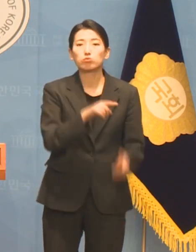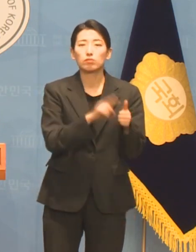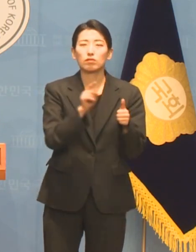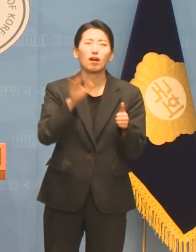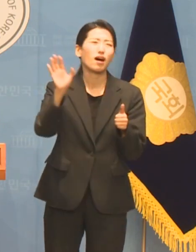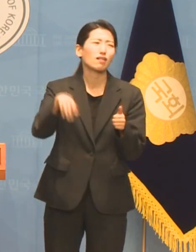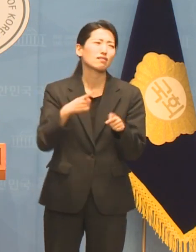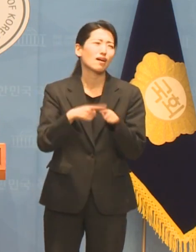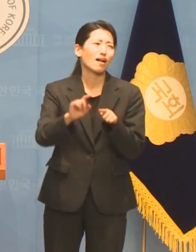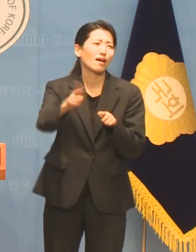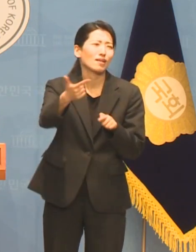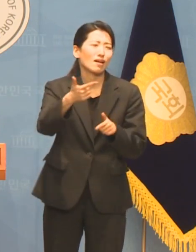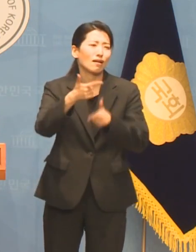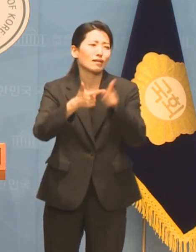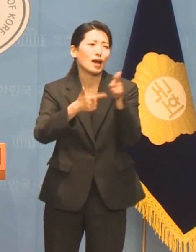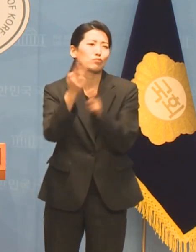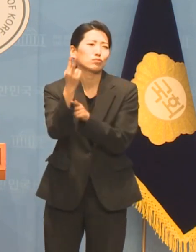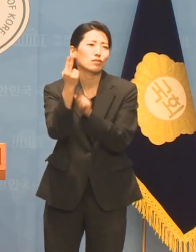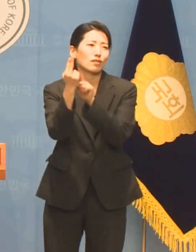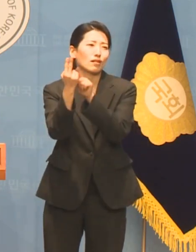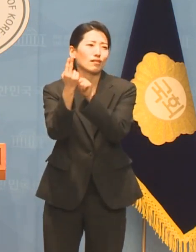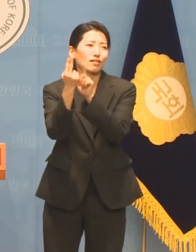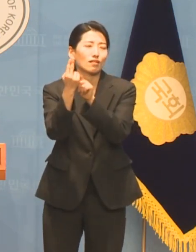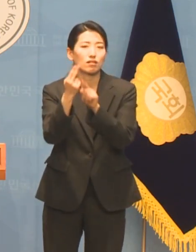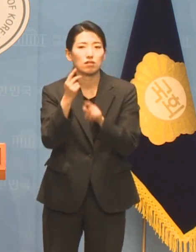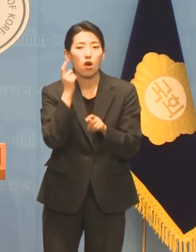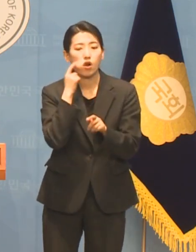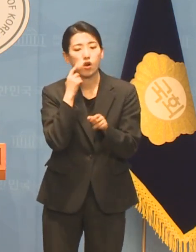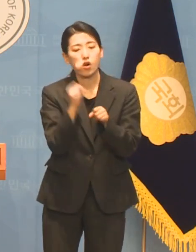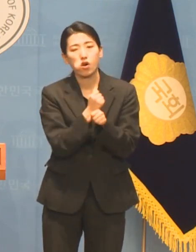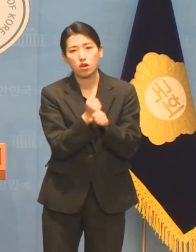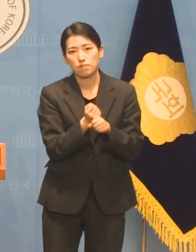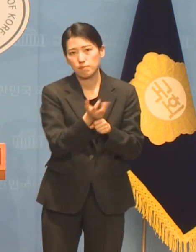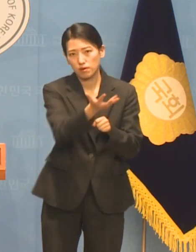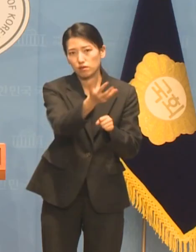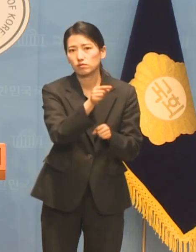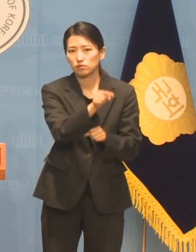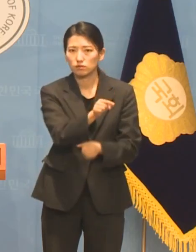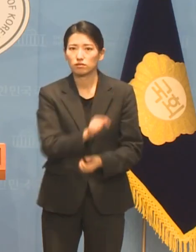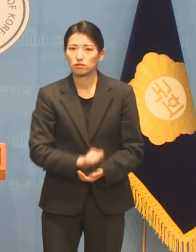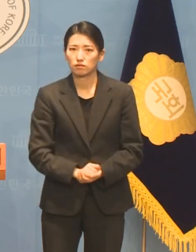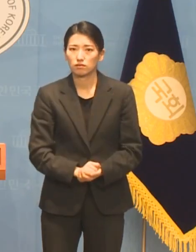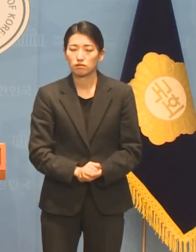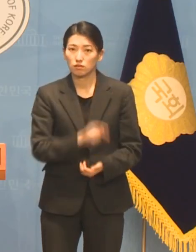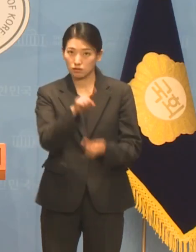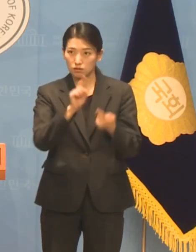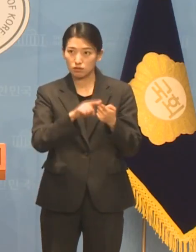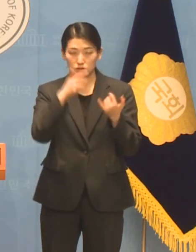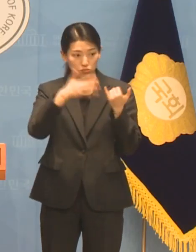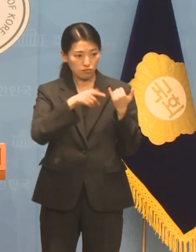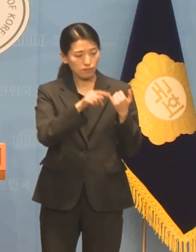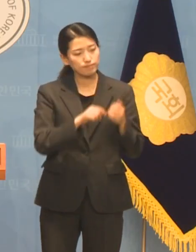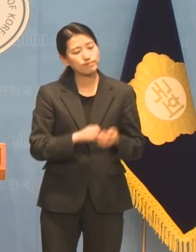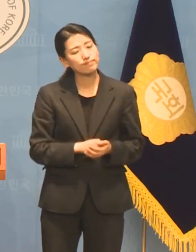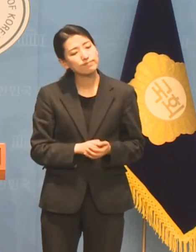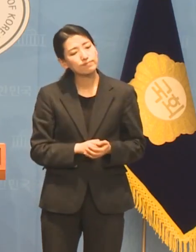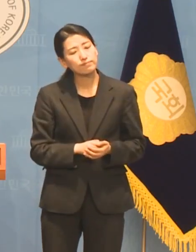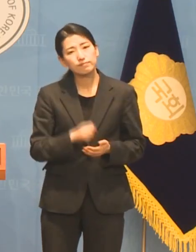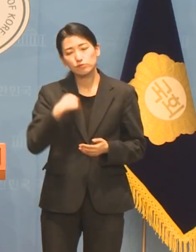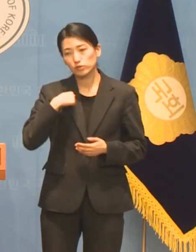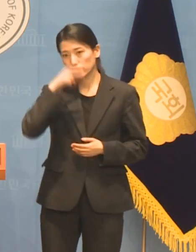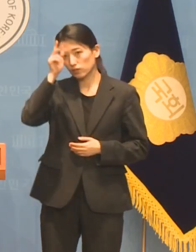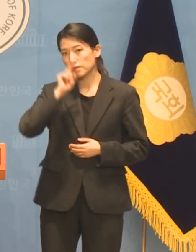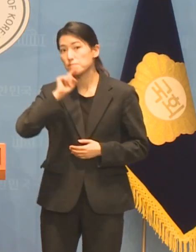의한 자작극이라는 허위 사실을 유포한 바 있습니다. 이에 대해 해당 채널 운영자 이모 씨를 경찰에 고발하였고